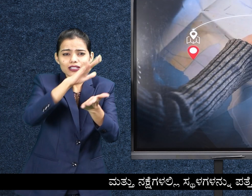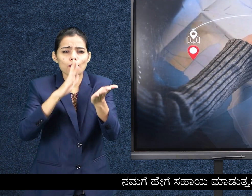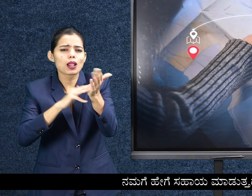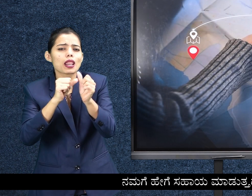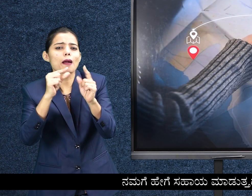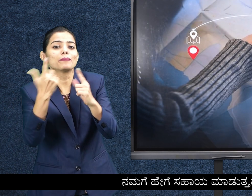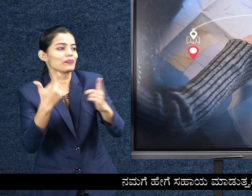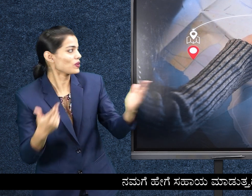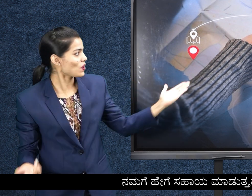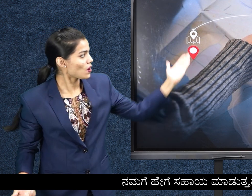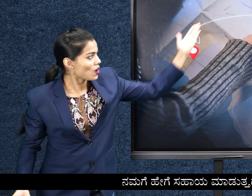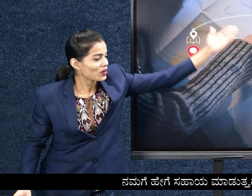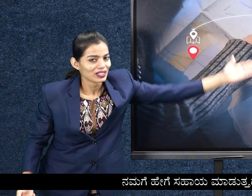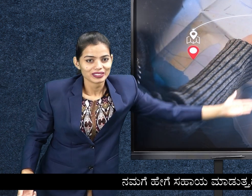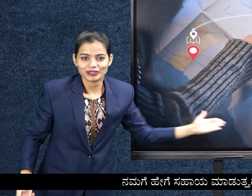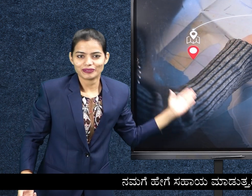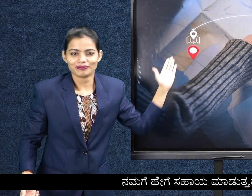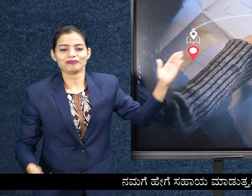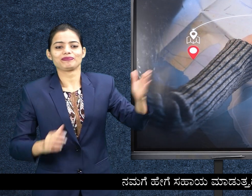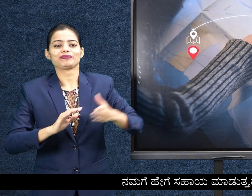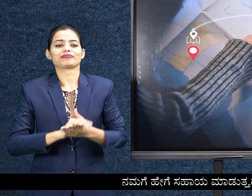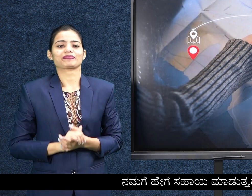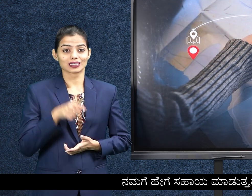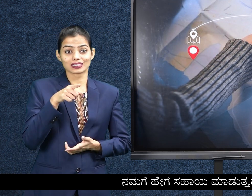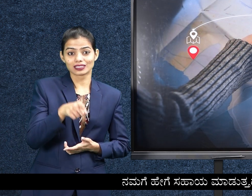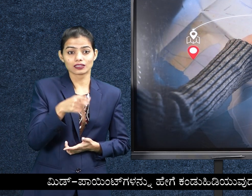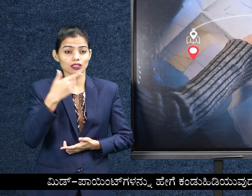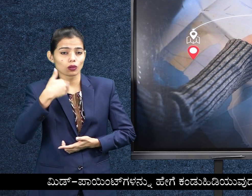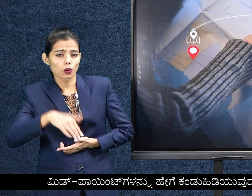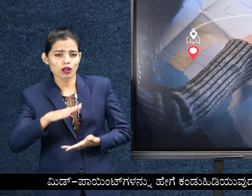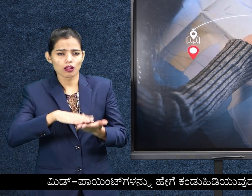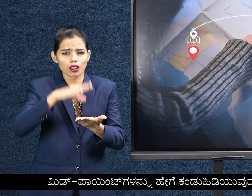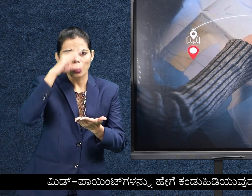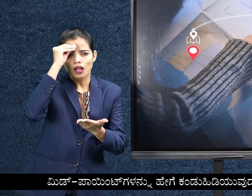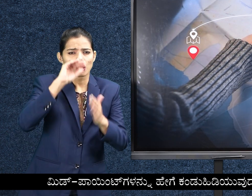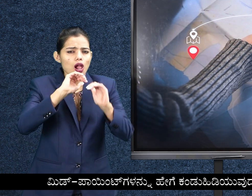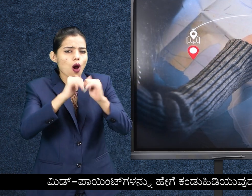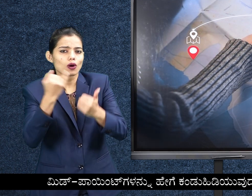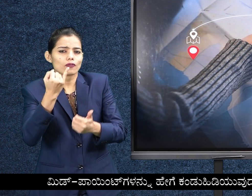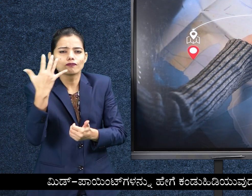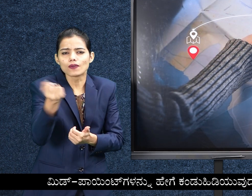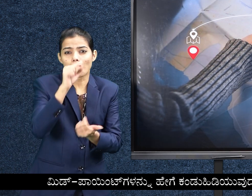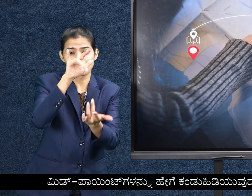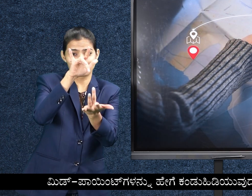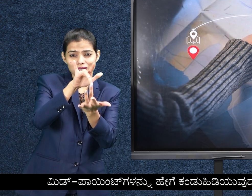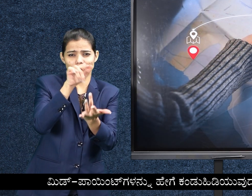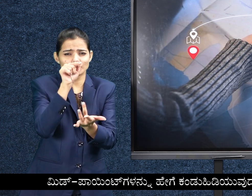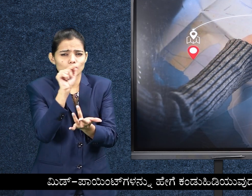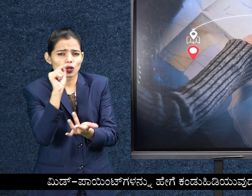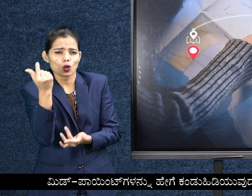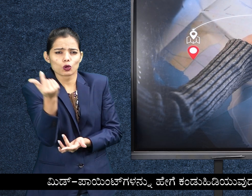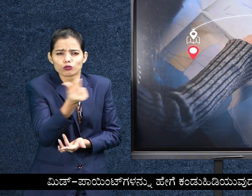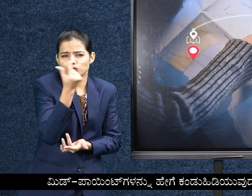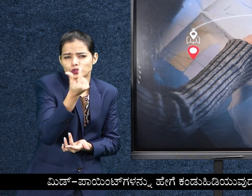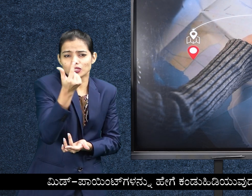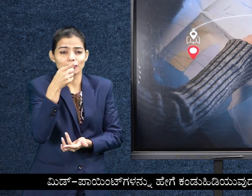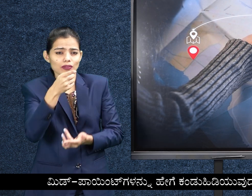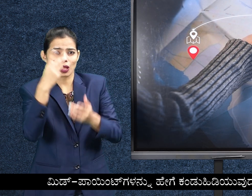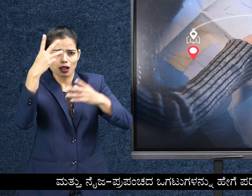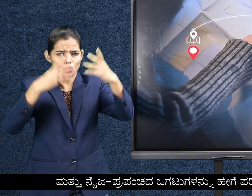ನಮಗೆ ಹೇಗೆ ಸಹಾಯ ಮಾಡುತ್ತದೆ ಎಂಬುದನ್ನು ಕಂಡುಕೊಳ್ಳಿ. ಮಿಡ್ ಪಾಯಿಂಟ್ಗಳನ್ನು ಹೇಗೆ ಕಂಡುಹಿಡಿಯುವುದು, ಲೆಕ್ಕಾಚಾರಗಳಿಗಾಗಿ ಅವುಗಳನ್ನು ಬಯಸುವುದು